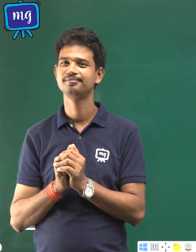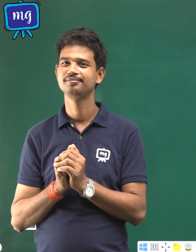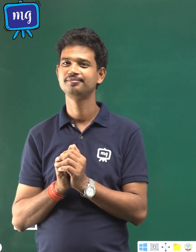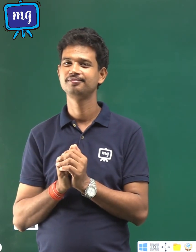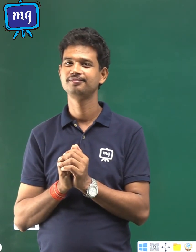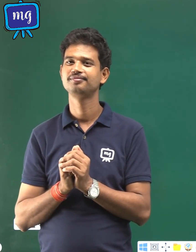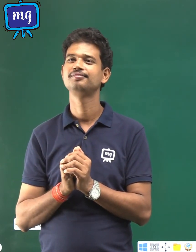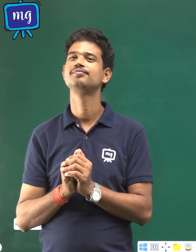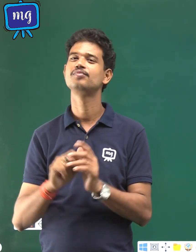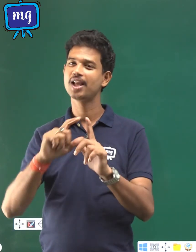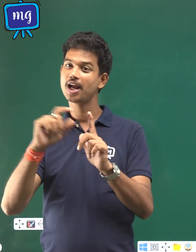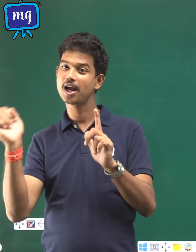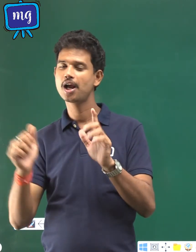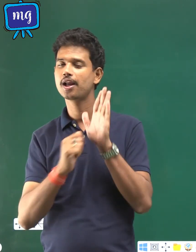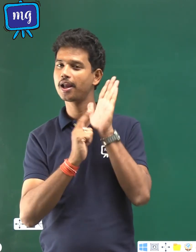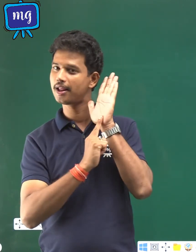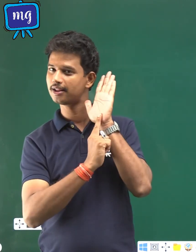करके बताती हूँ,